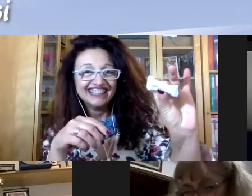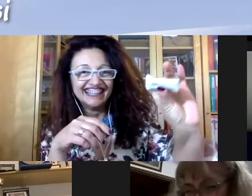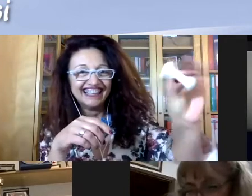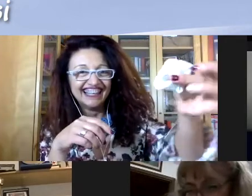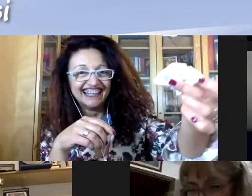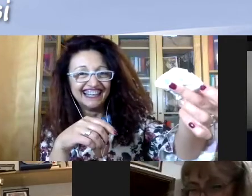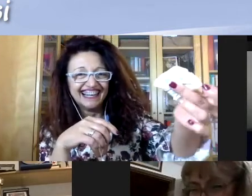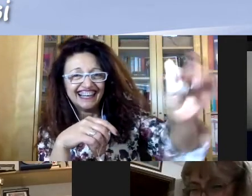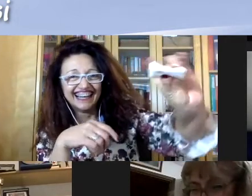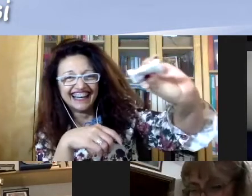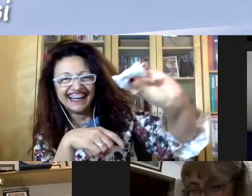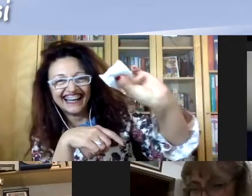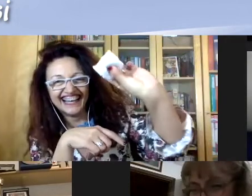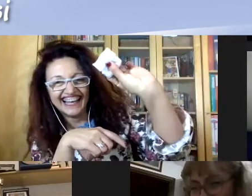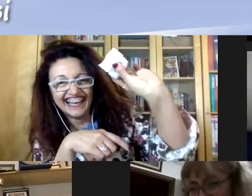Cos'è?